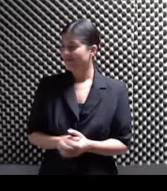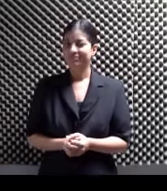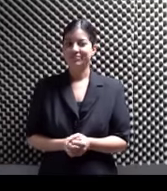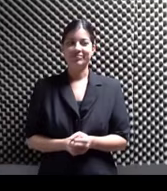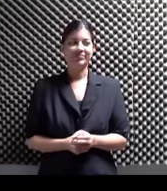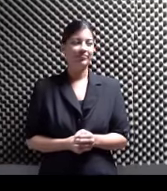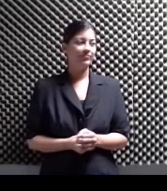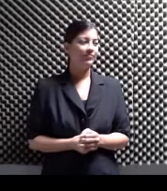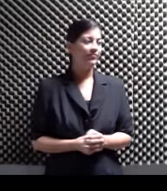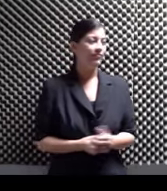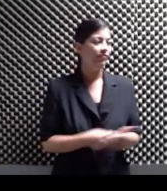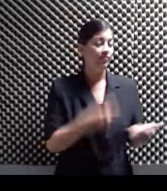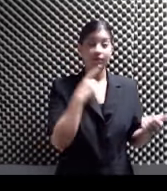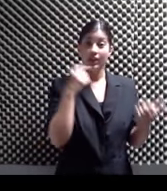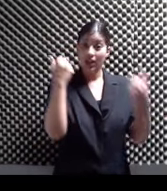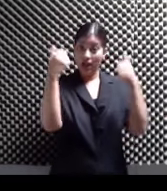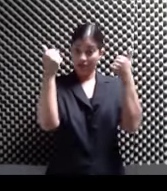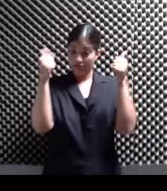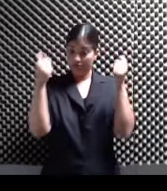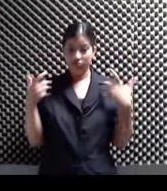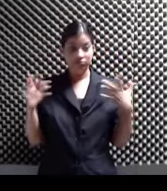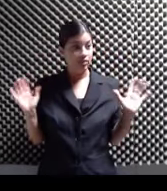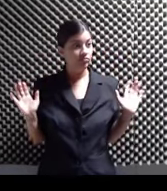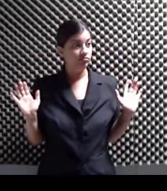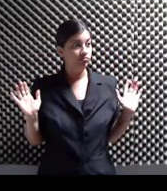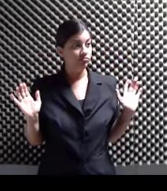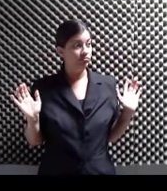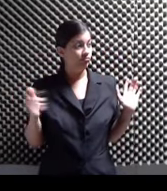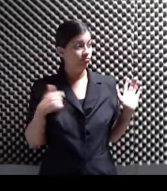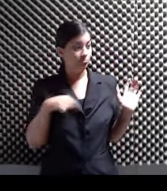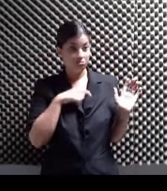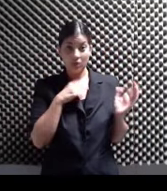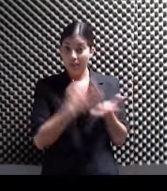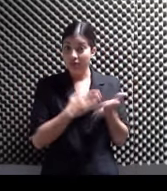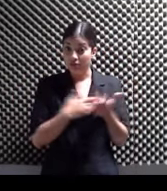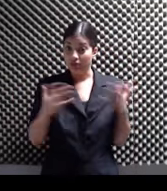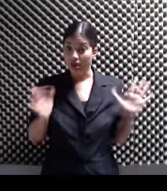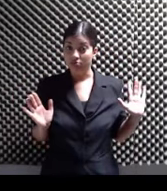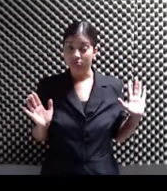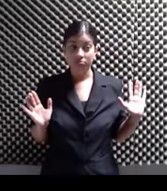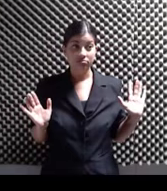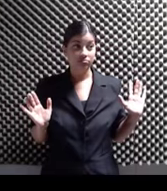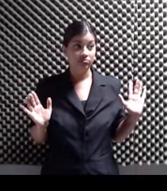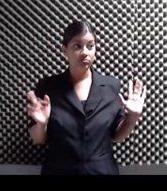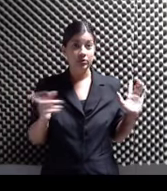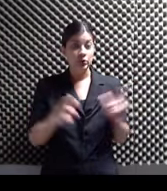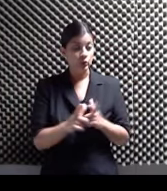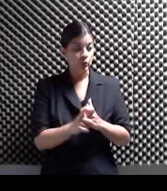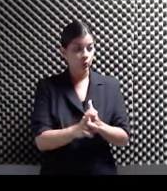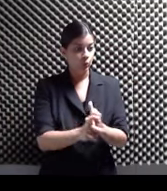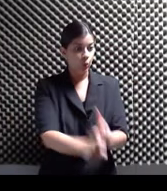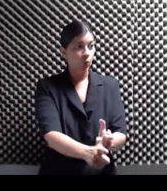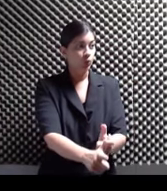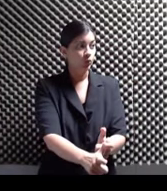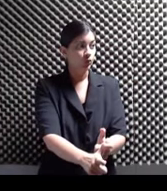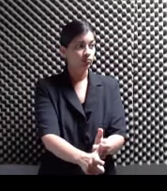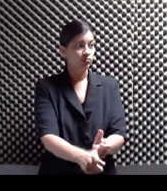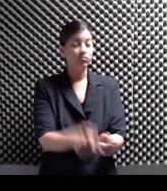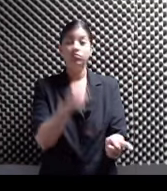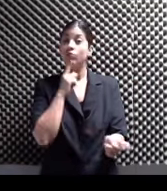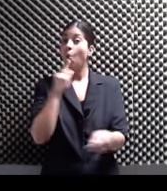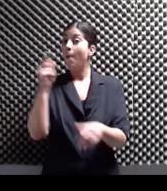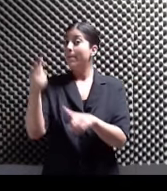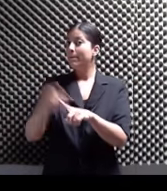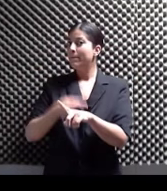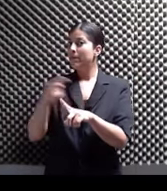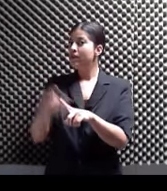ya te digo, abril ya, ya se está. Estamos a mitad. Estos vamos corriendo. Y es un mes bien activo también.